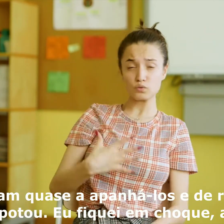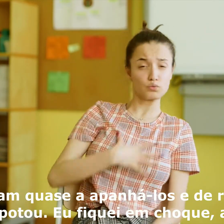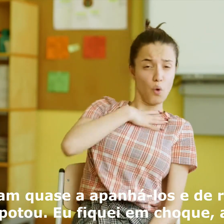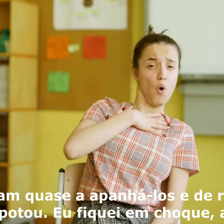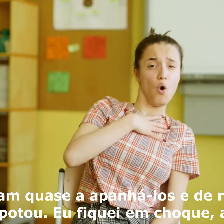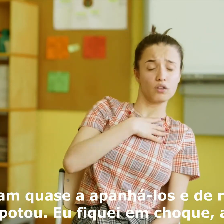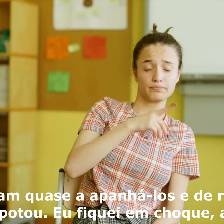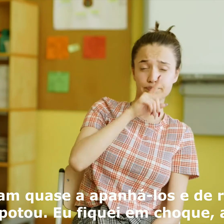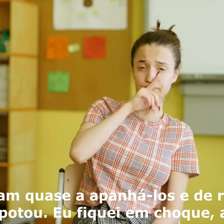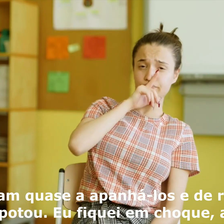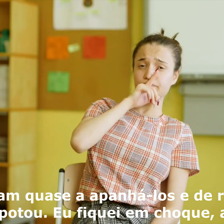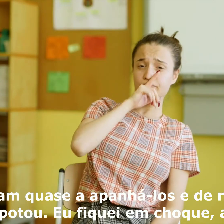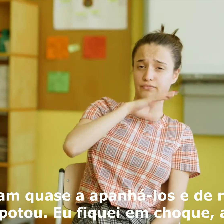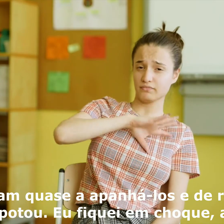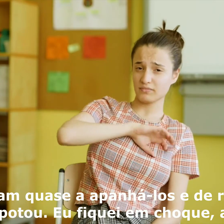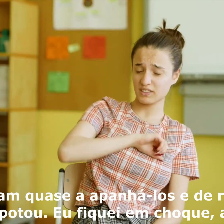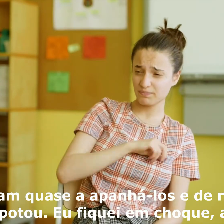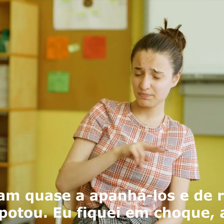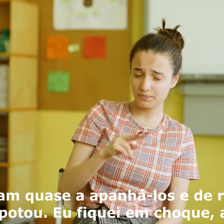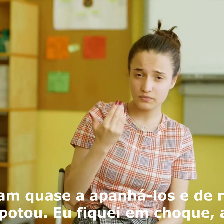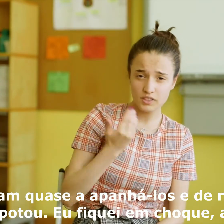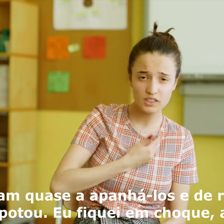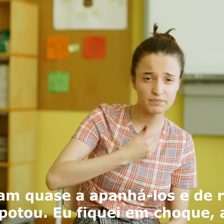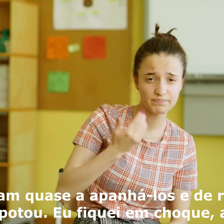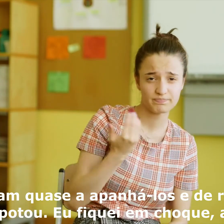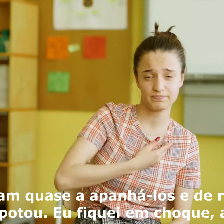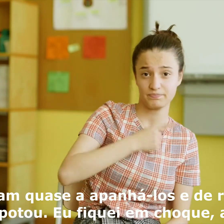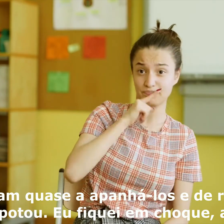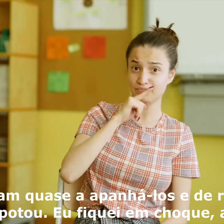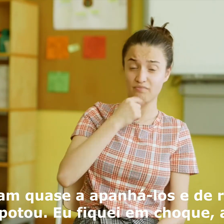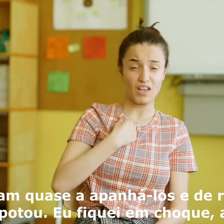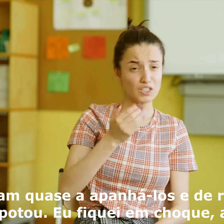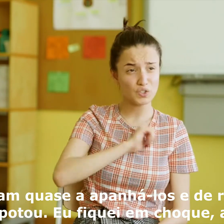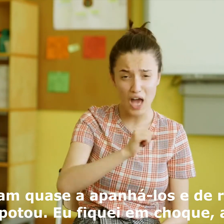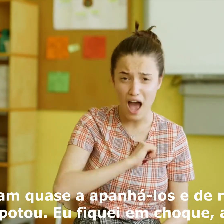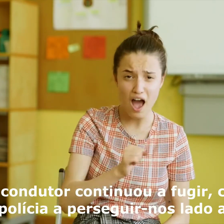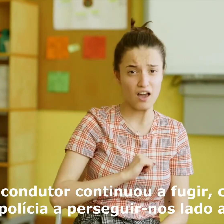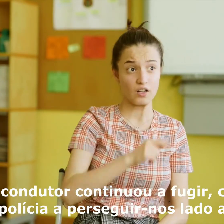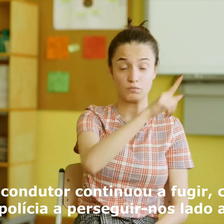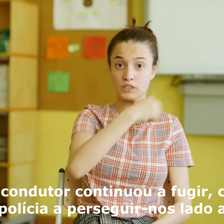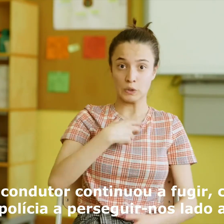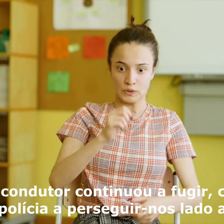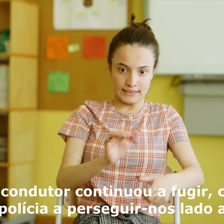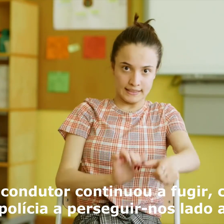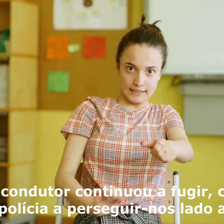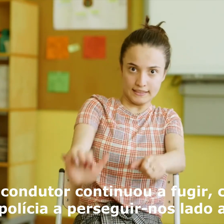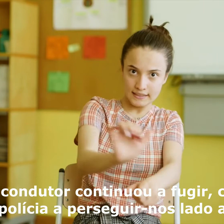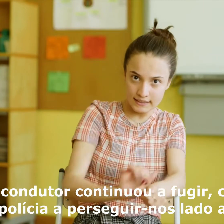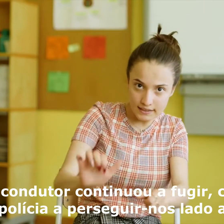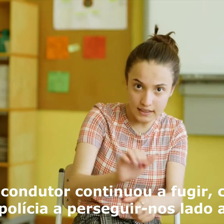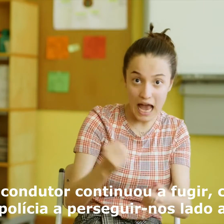um choque tremendo. A pessoa que estava a conduzir continuou a